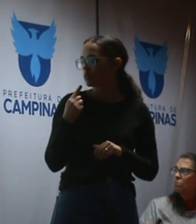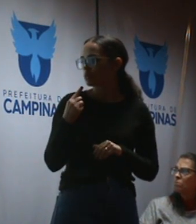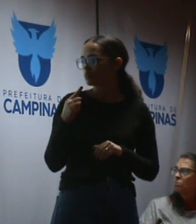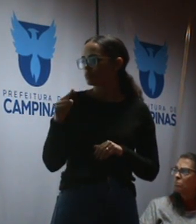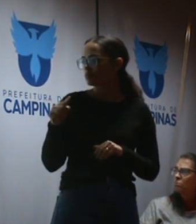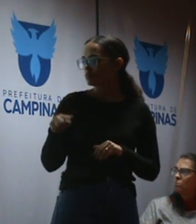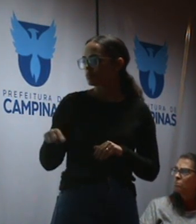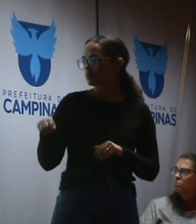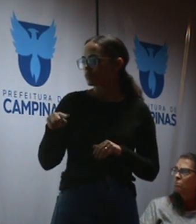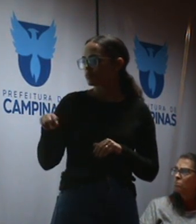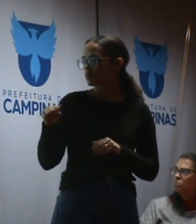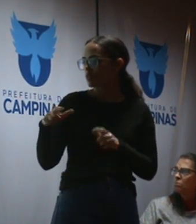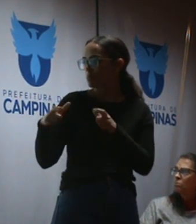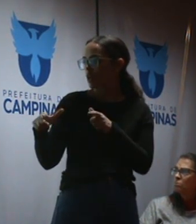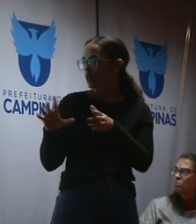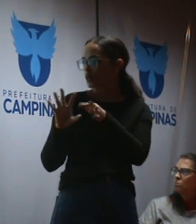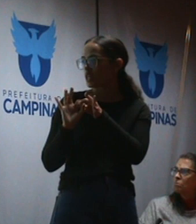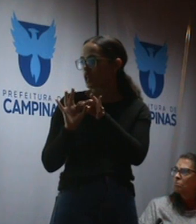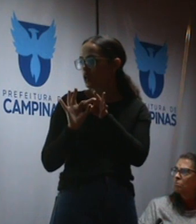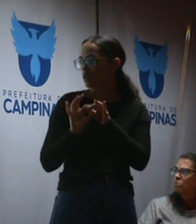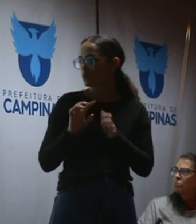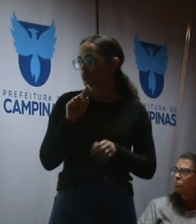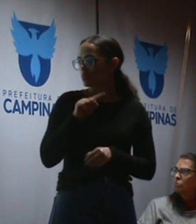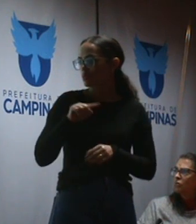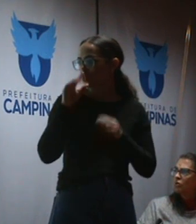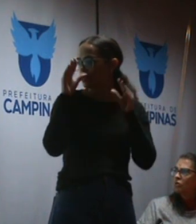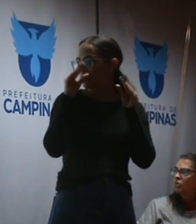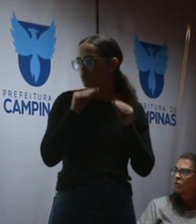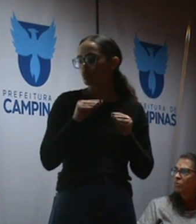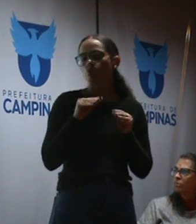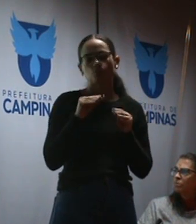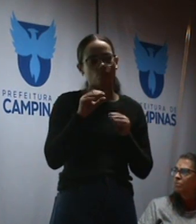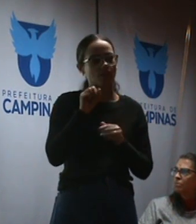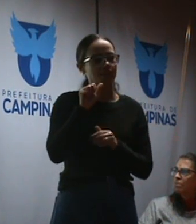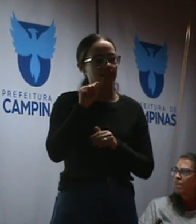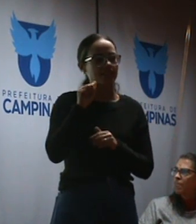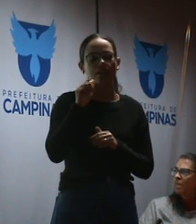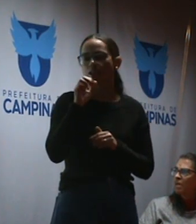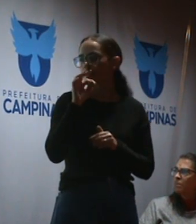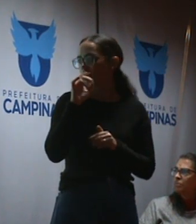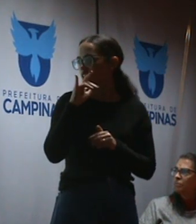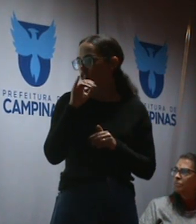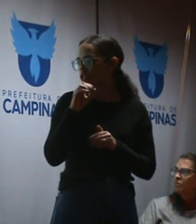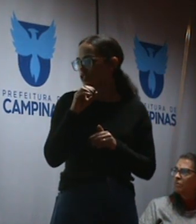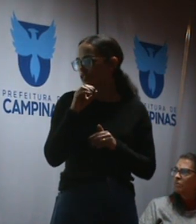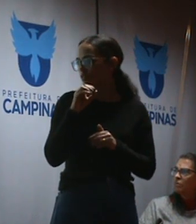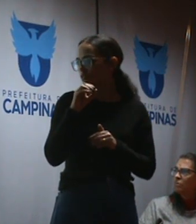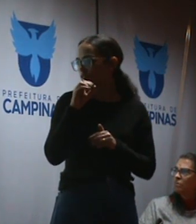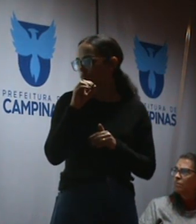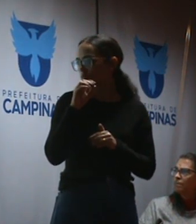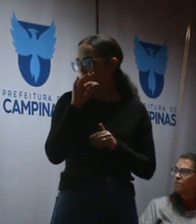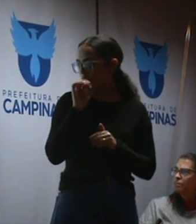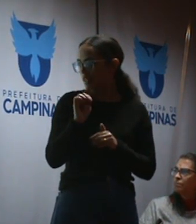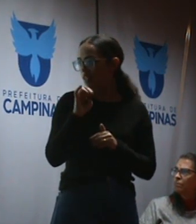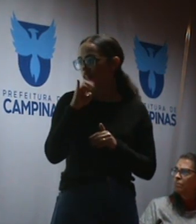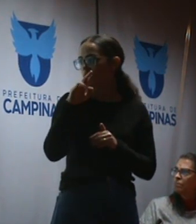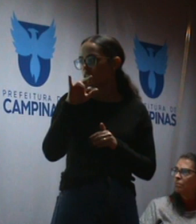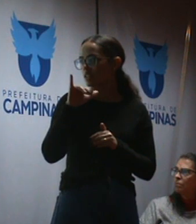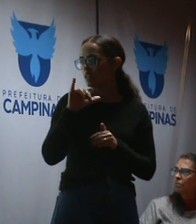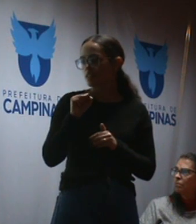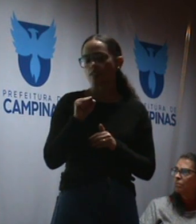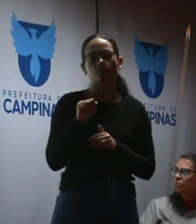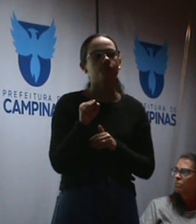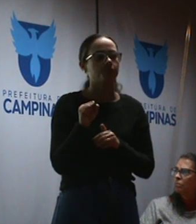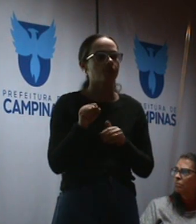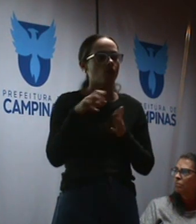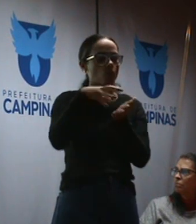o União dos Bairros, aqui está o satélite IRIS, né, que está bem escurinho, o Santos Dumont. São os